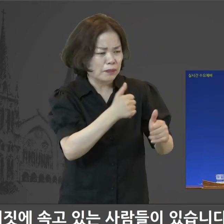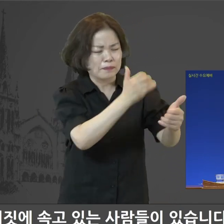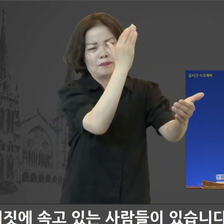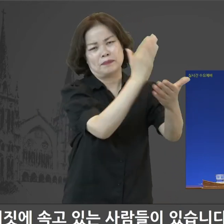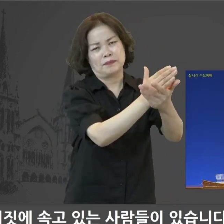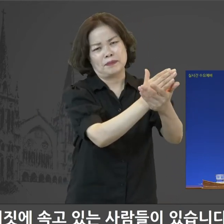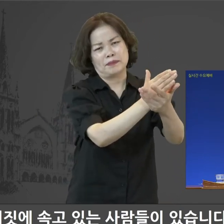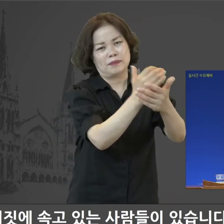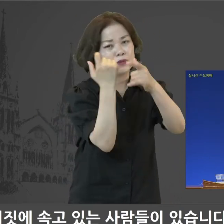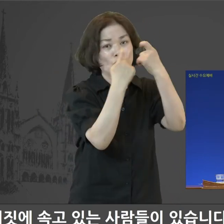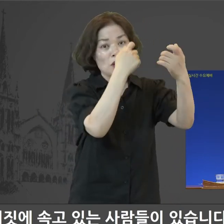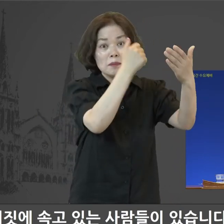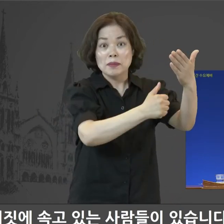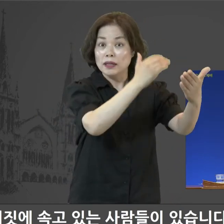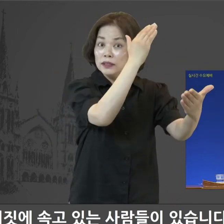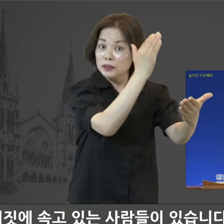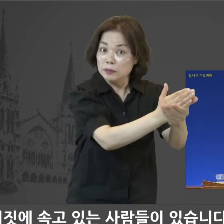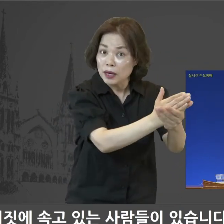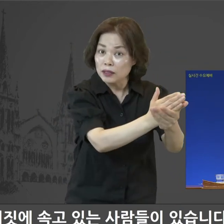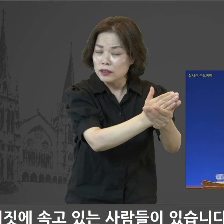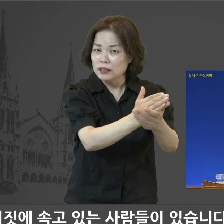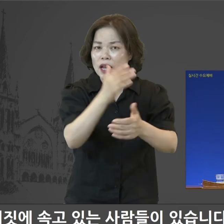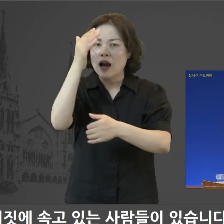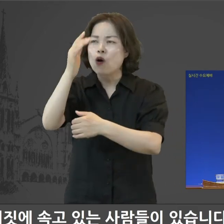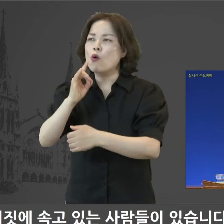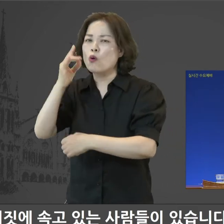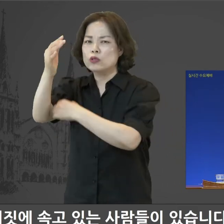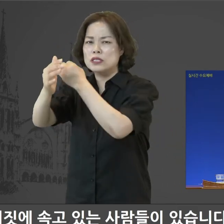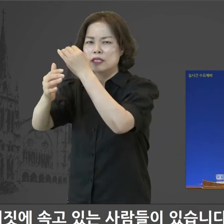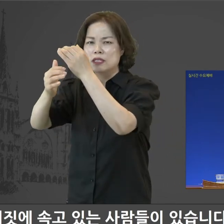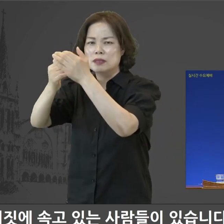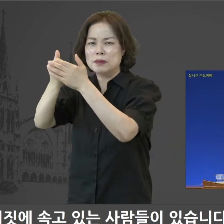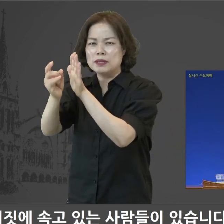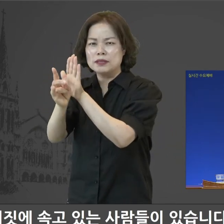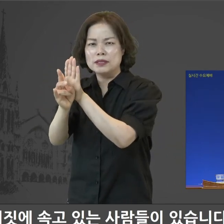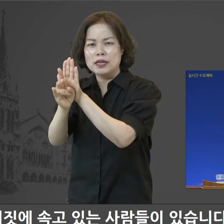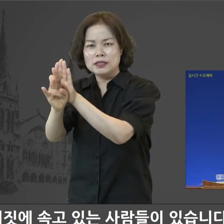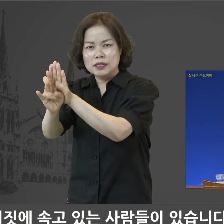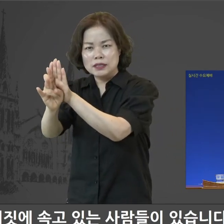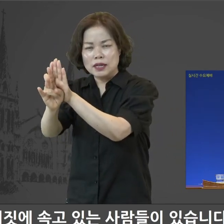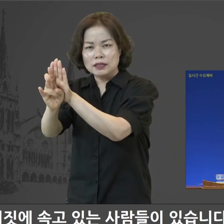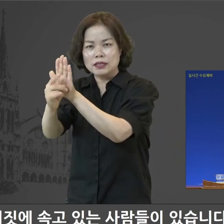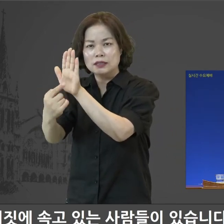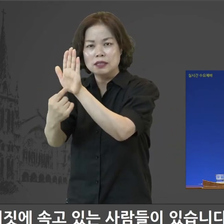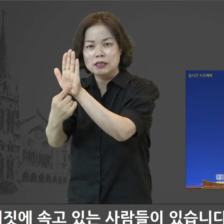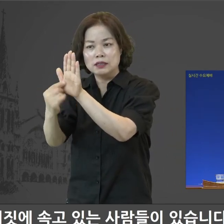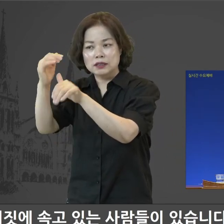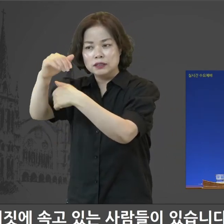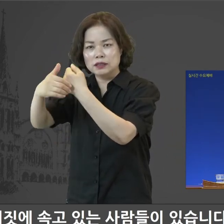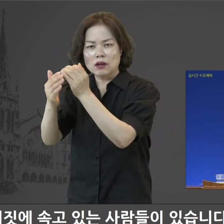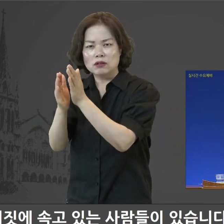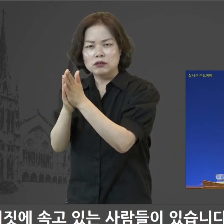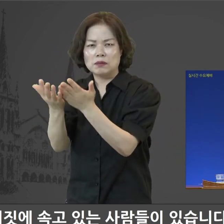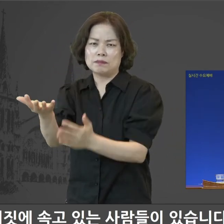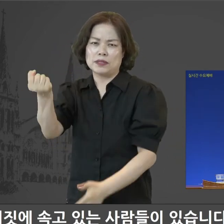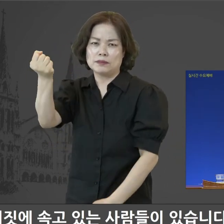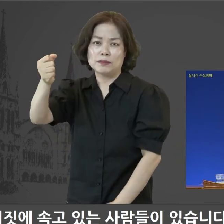마십시오. 오직 하나님의 계시인 성경의 말씀을 굳게 붙드십시오.